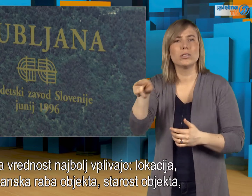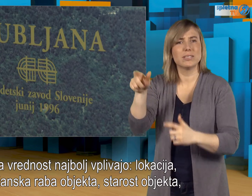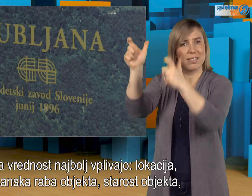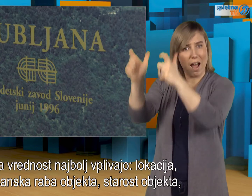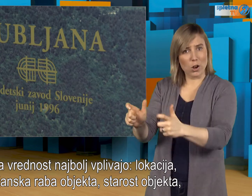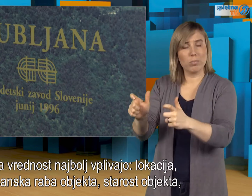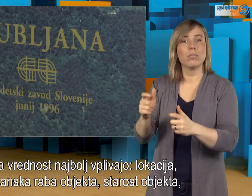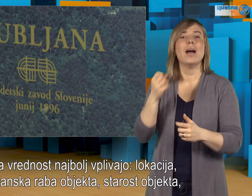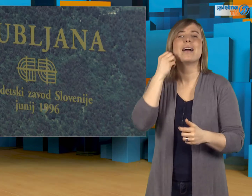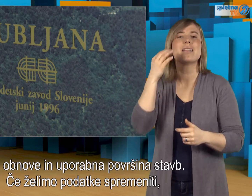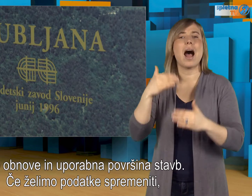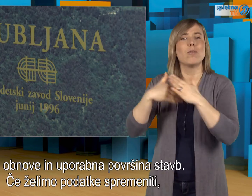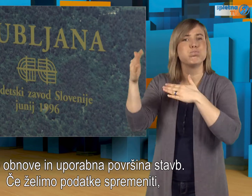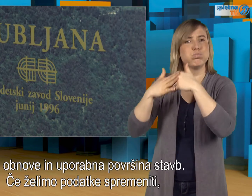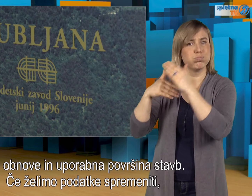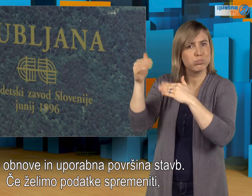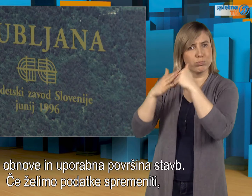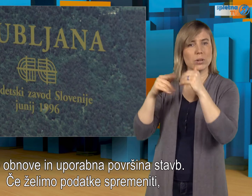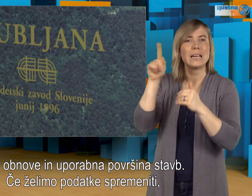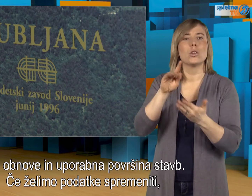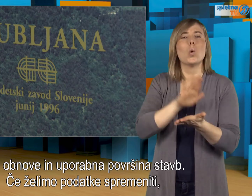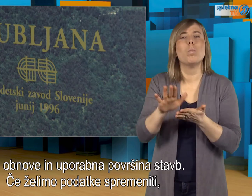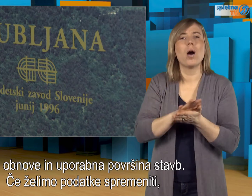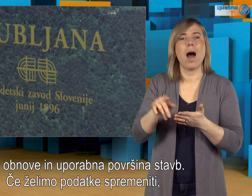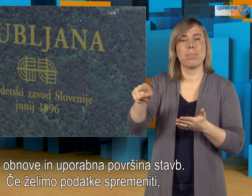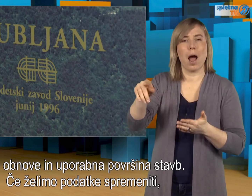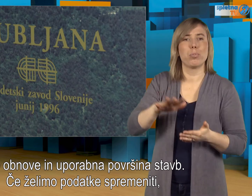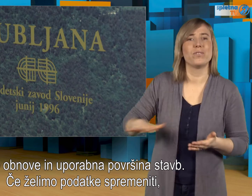leto obnove in uporabna površina stavb.